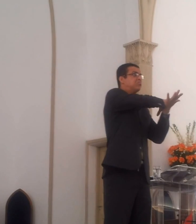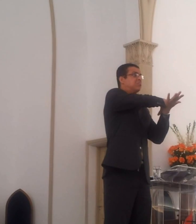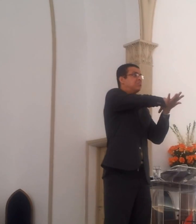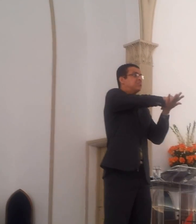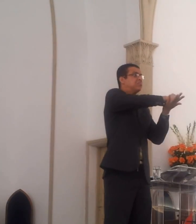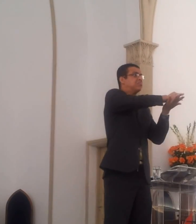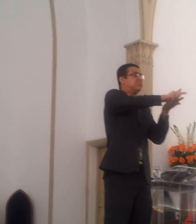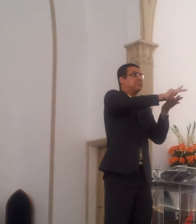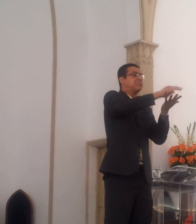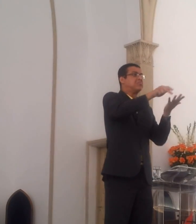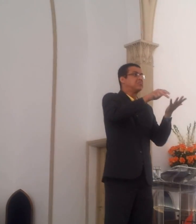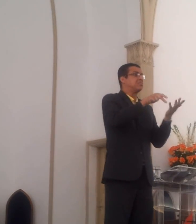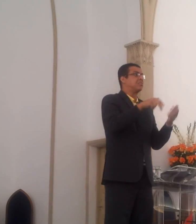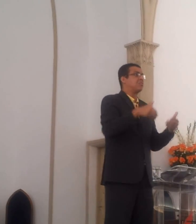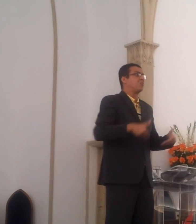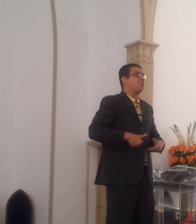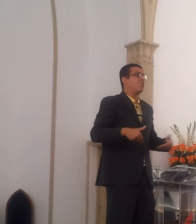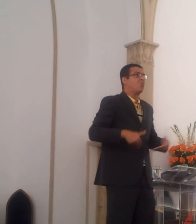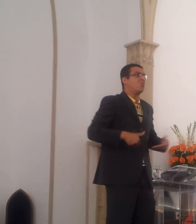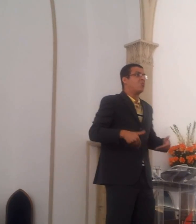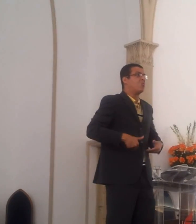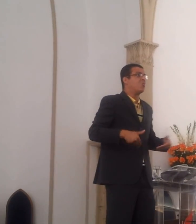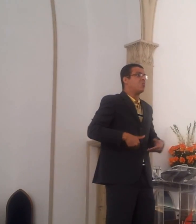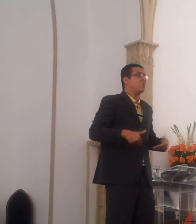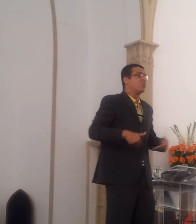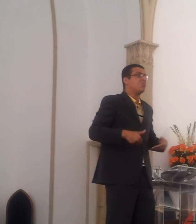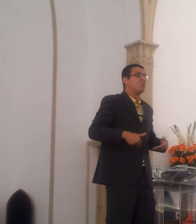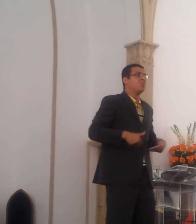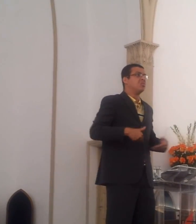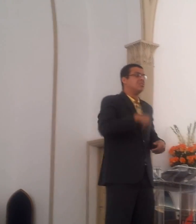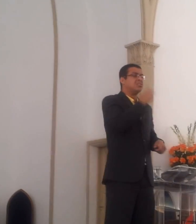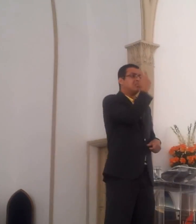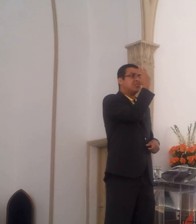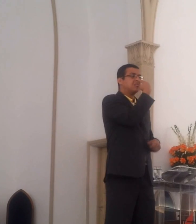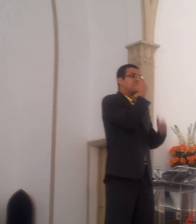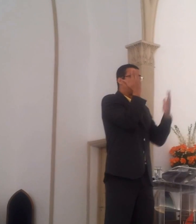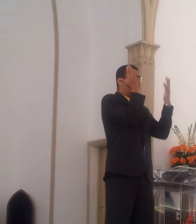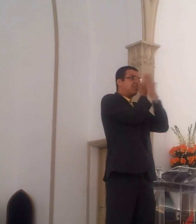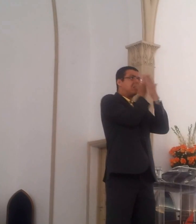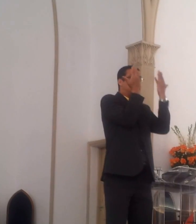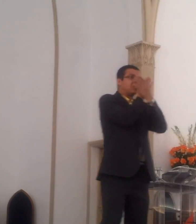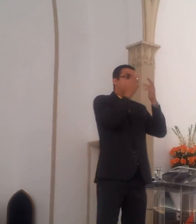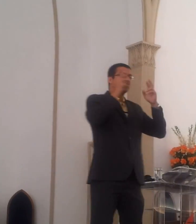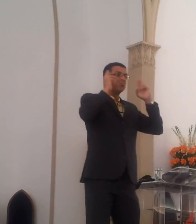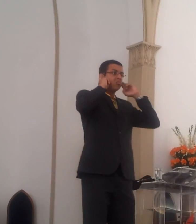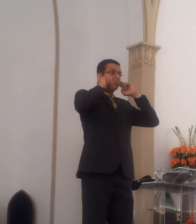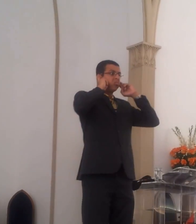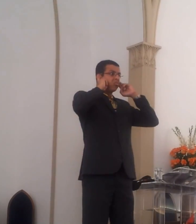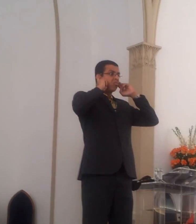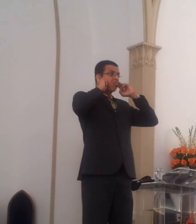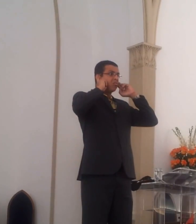doentes, várias pessoas ali enfermas, sofrendo, com fome, cegos,